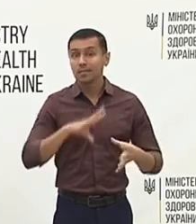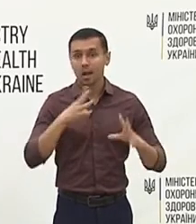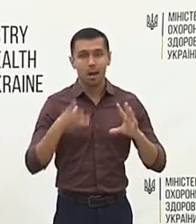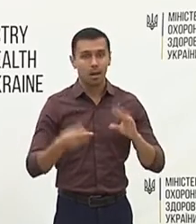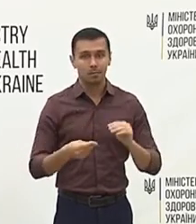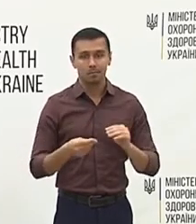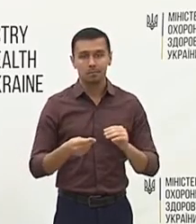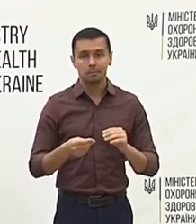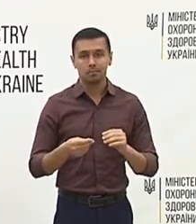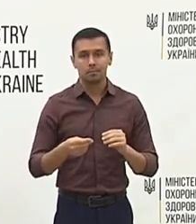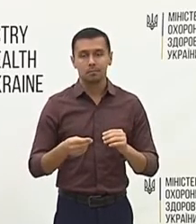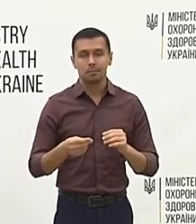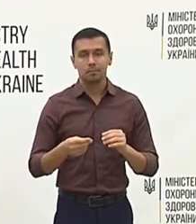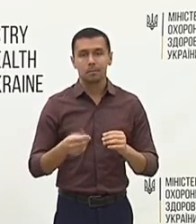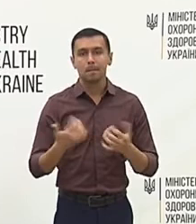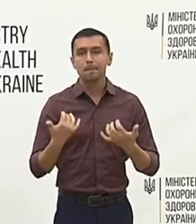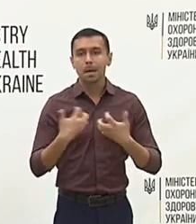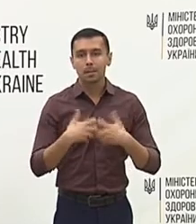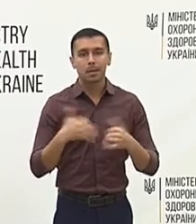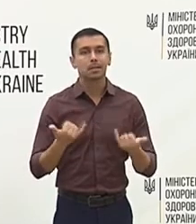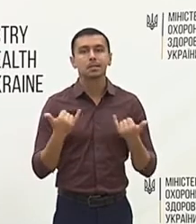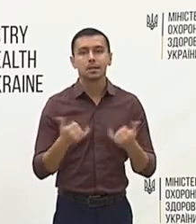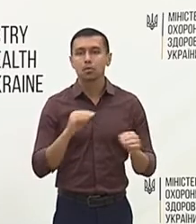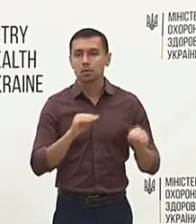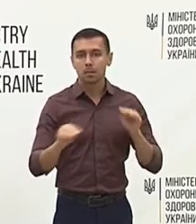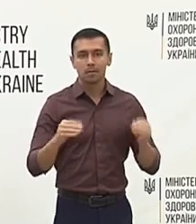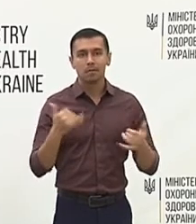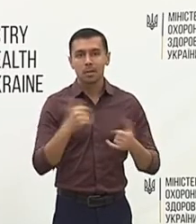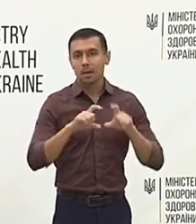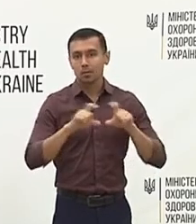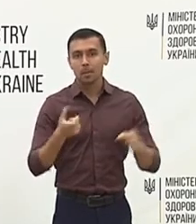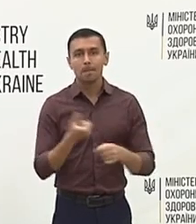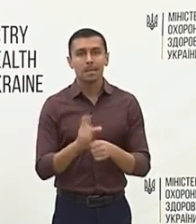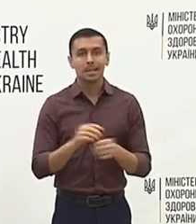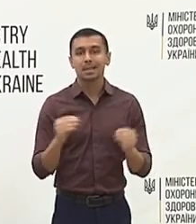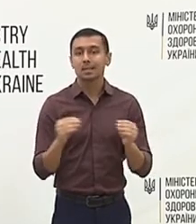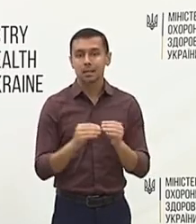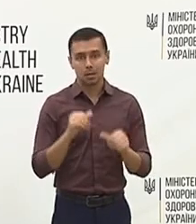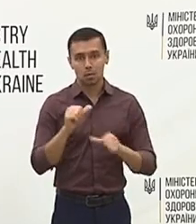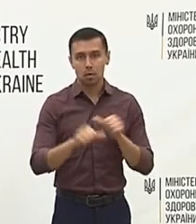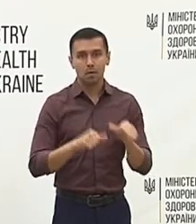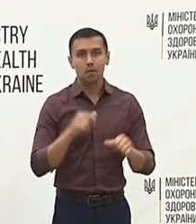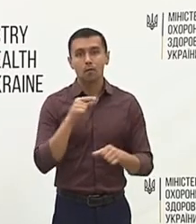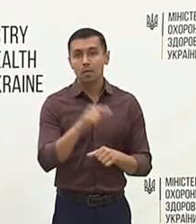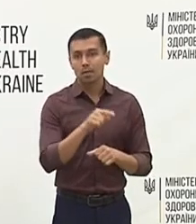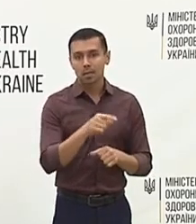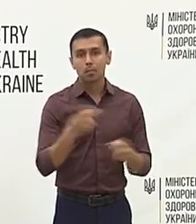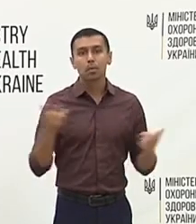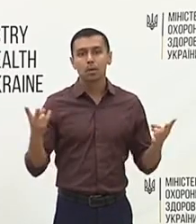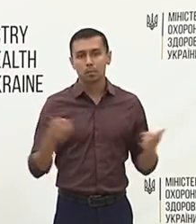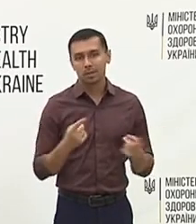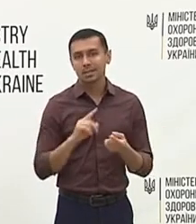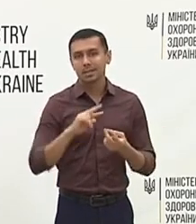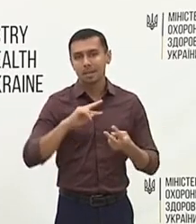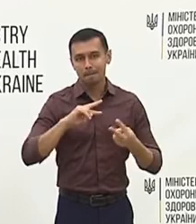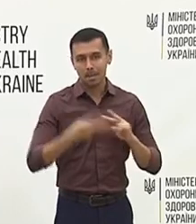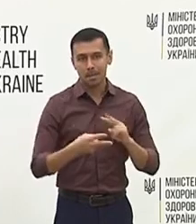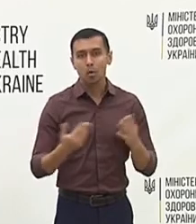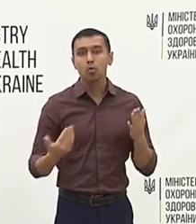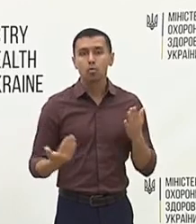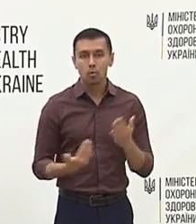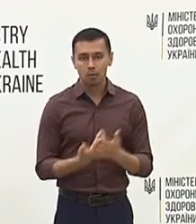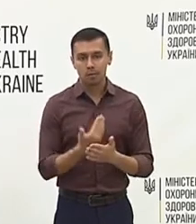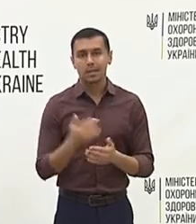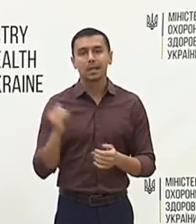взагалі. Приладам, які зараз розміщені в лабораторії більше 10 років, вони потребують заміни,